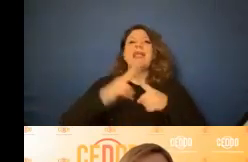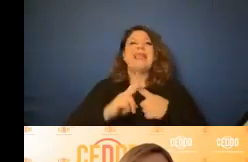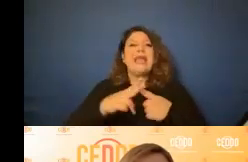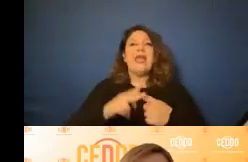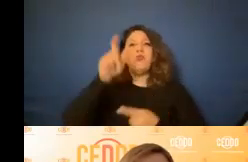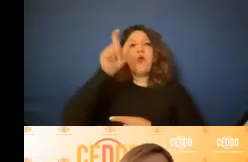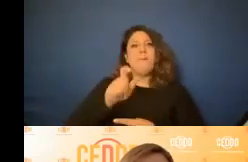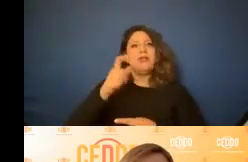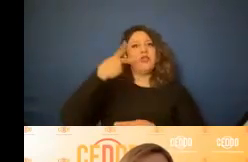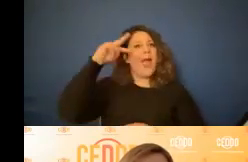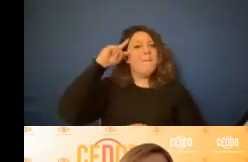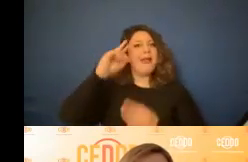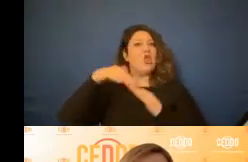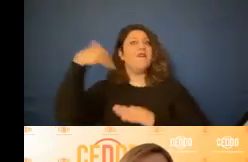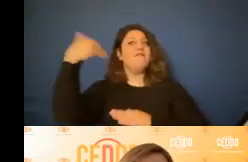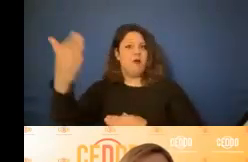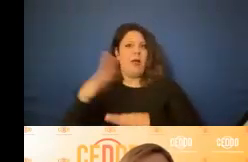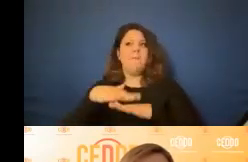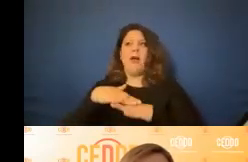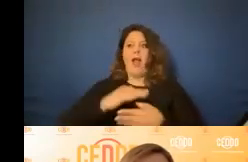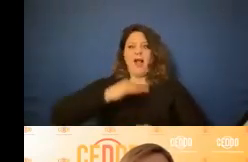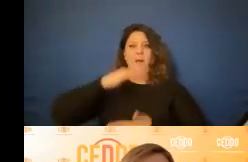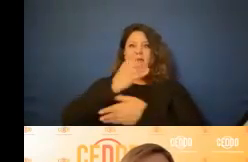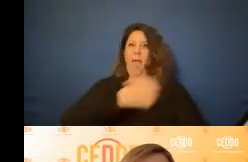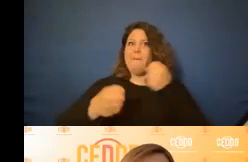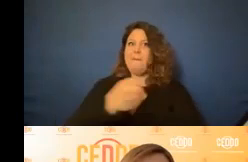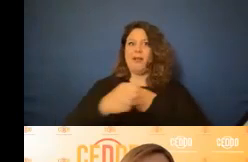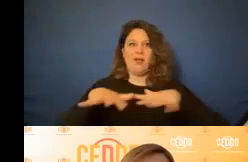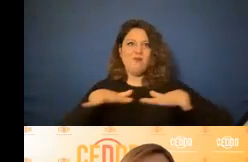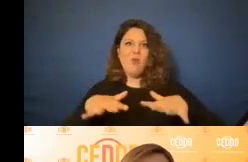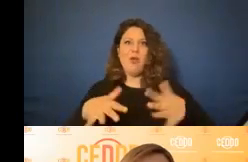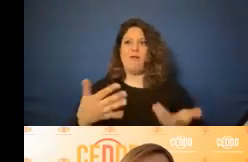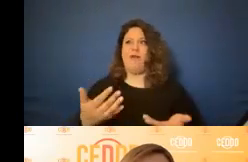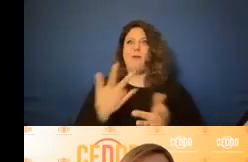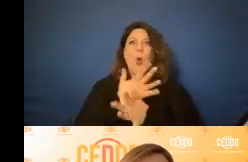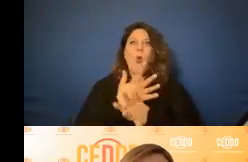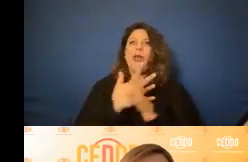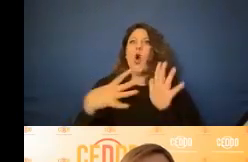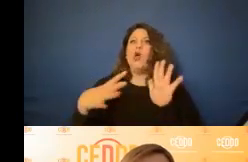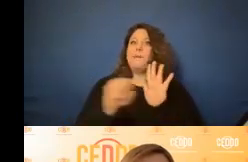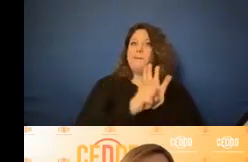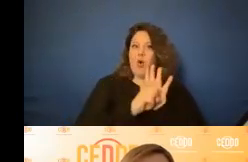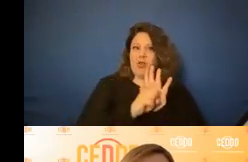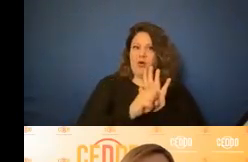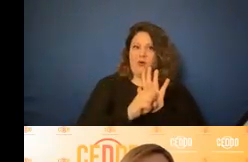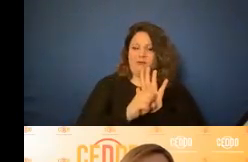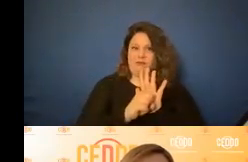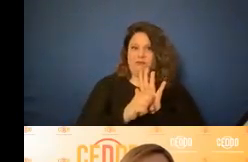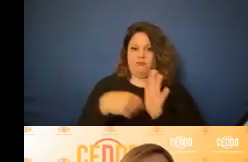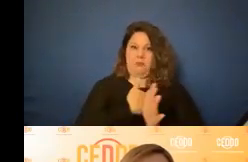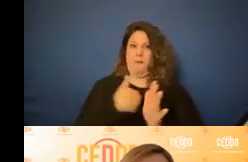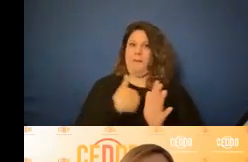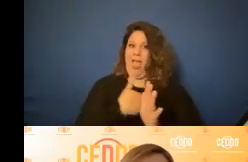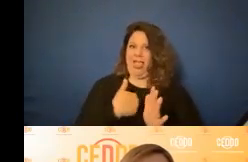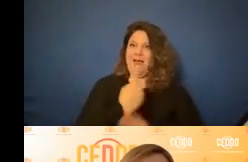movilice capacidades empáticas, donde pongan juegos simbólicos, donde cada uno tranquilamente se va a situar quién es el agresor, quién